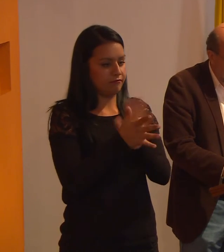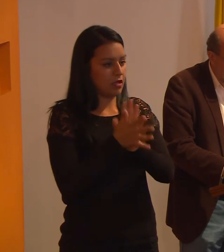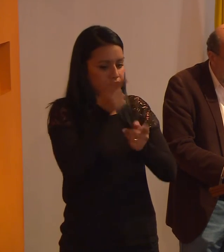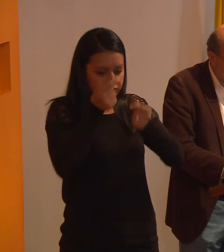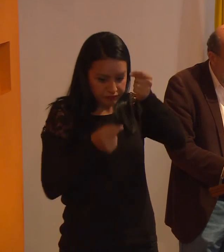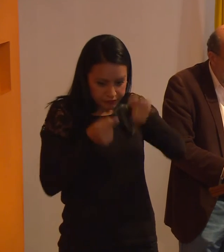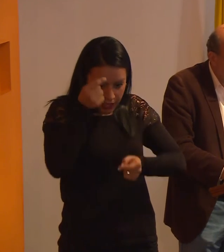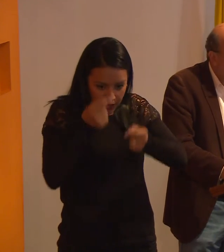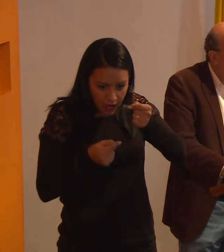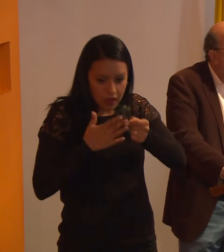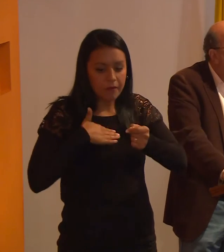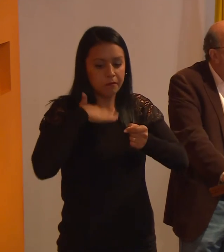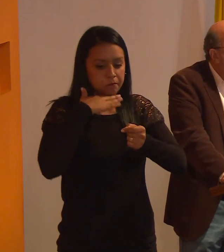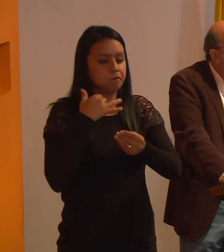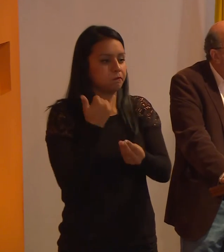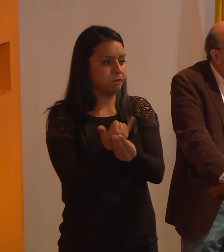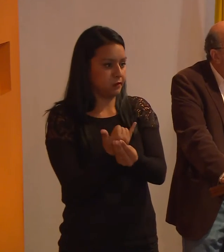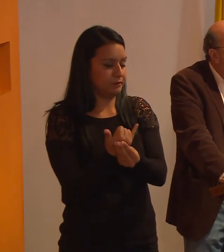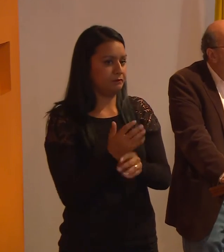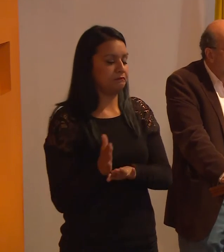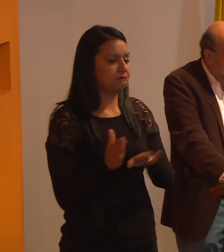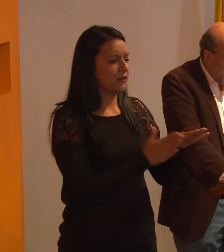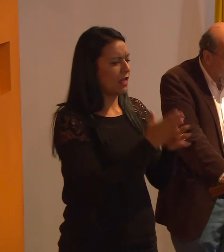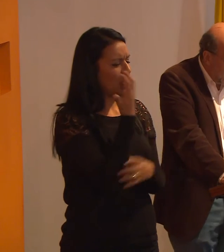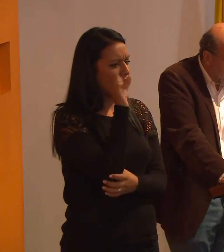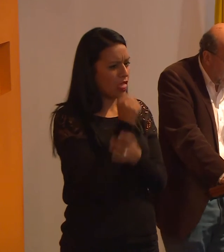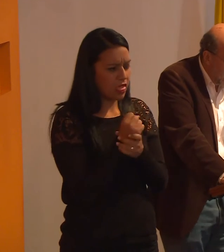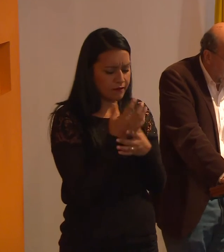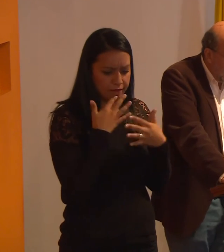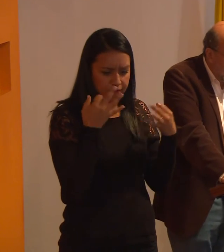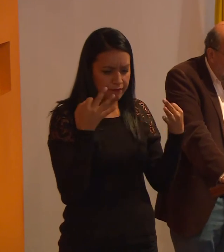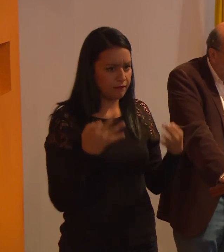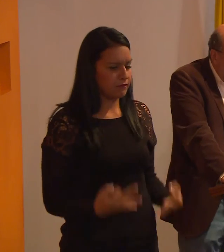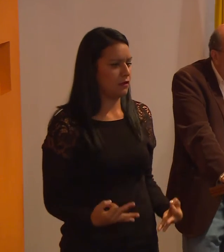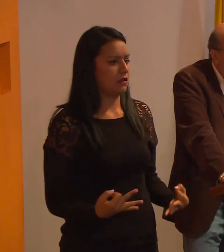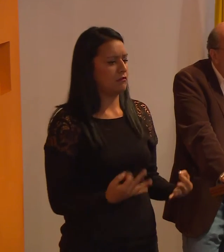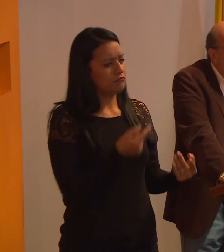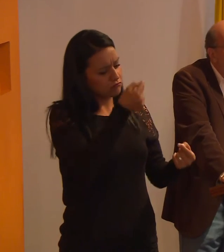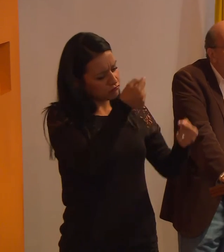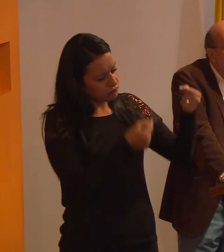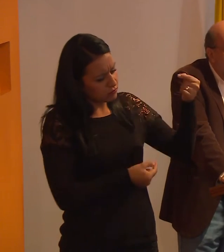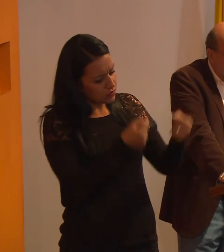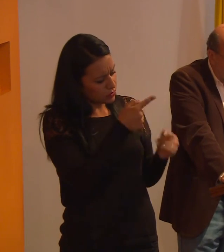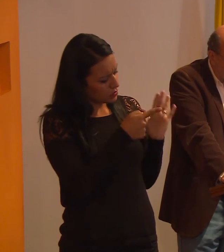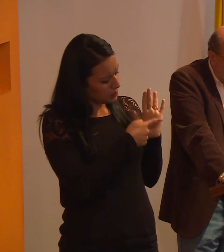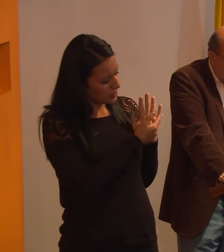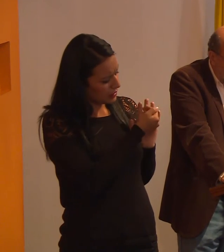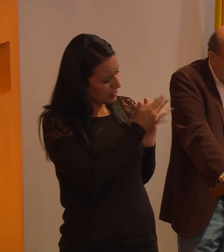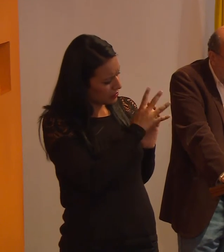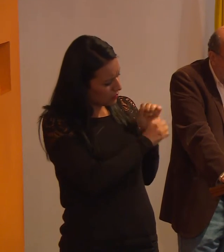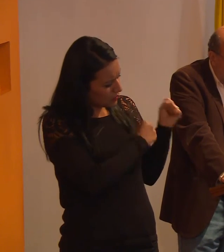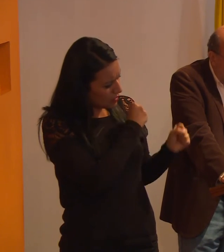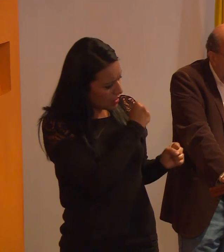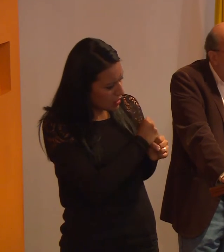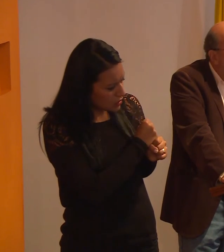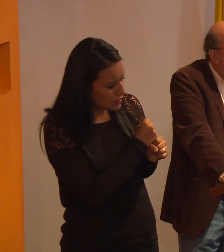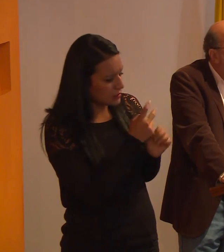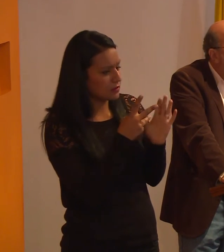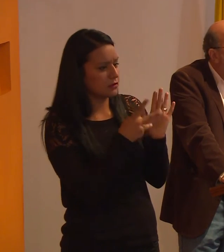tesoral. El déficit real, calculado en 2014 en